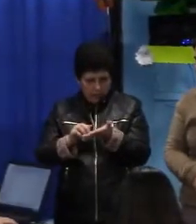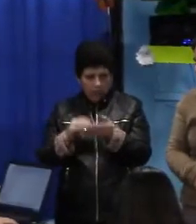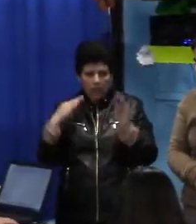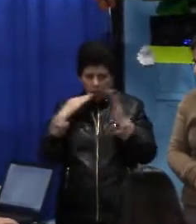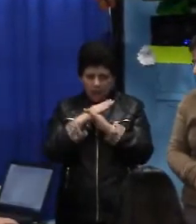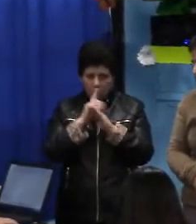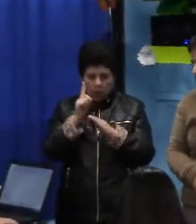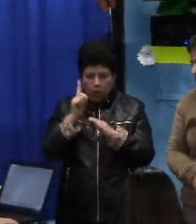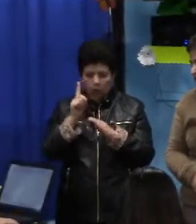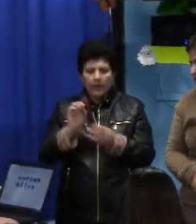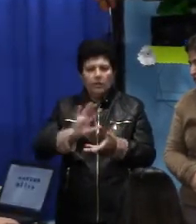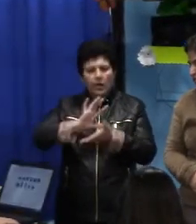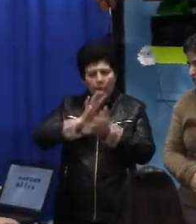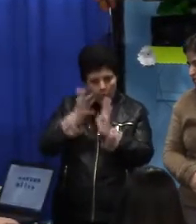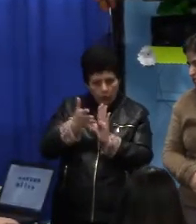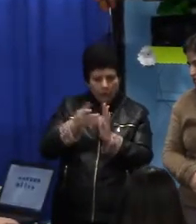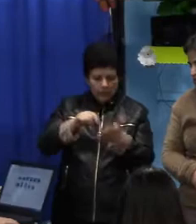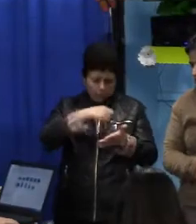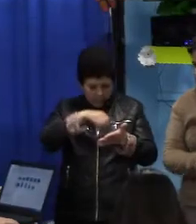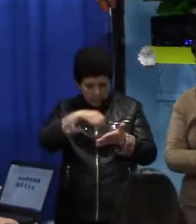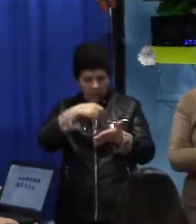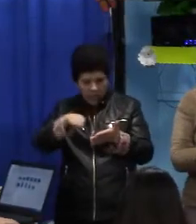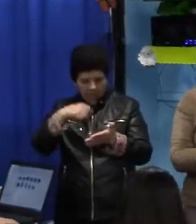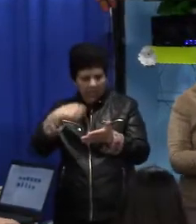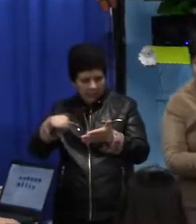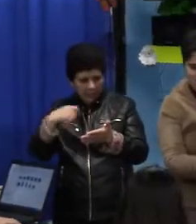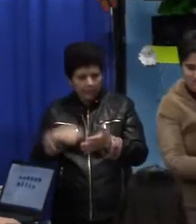Es una forma de escritura.